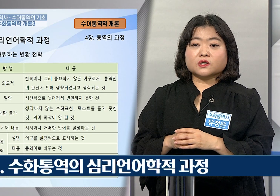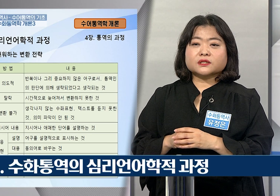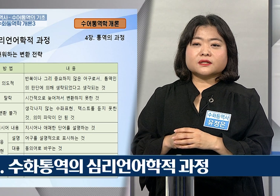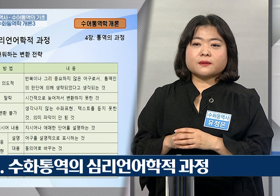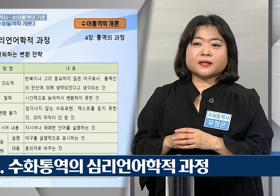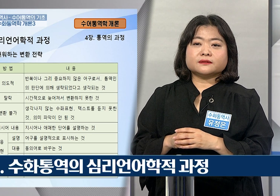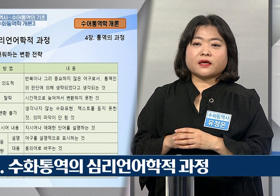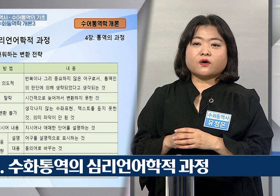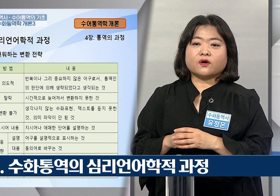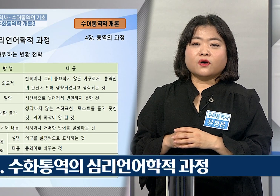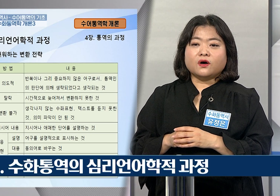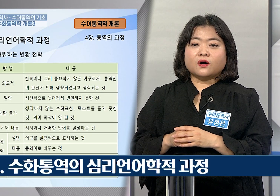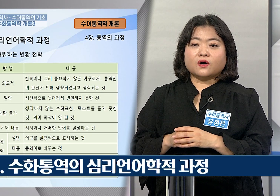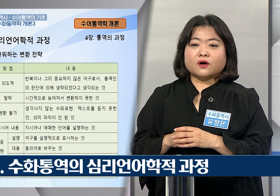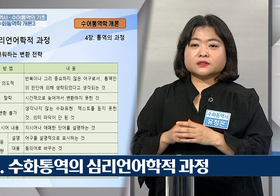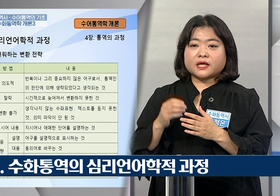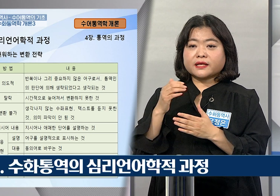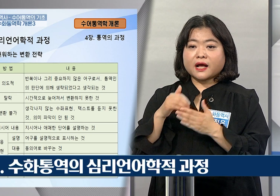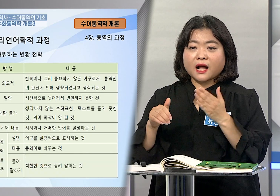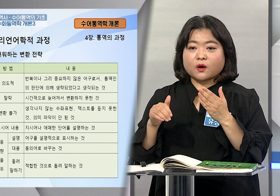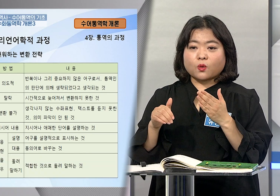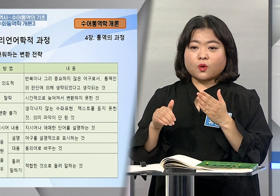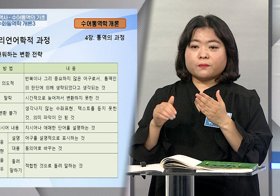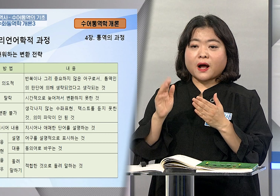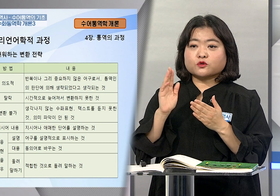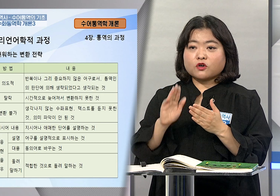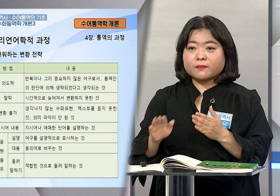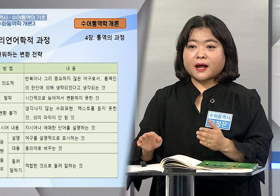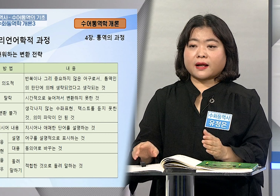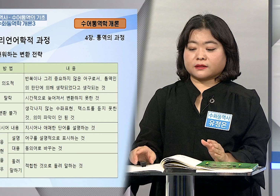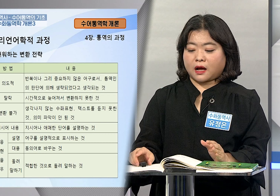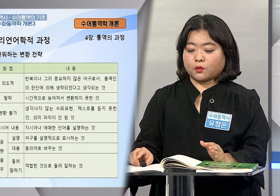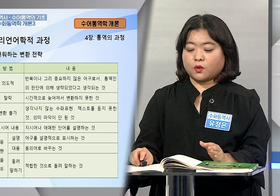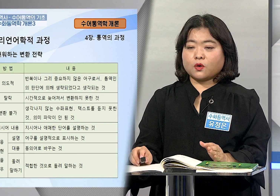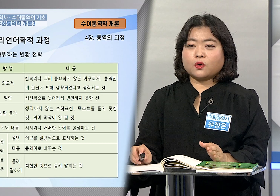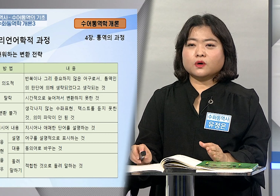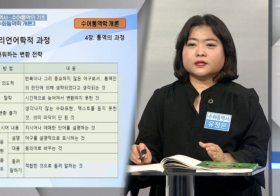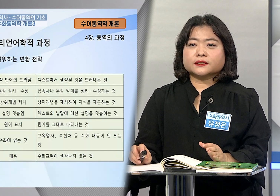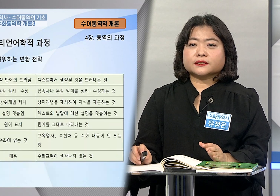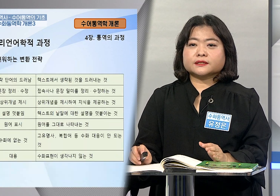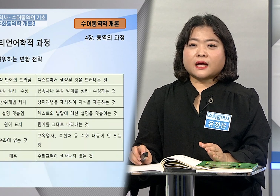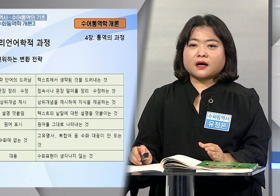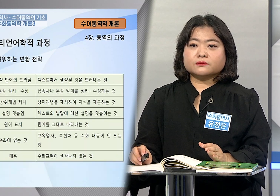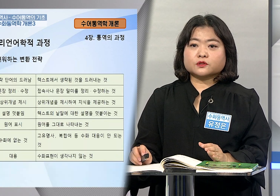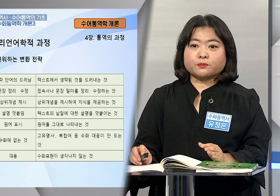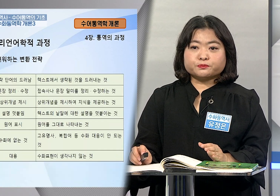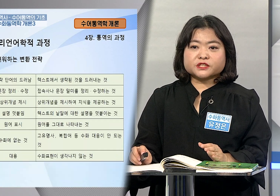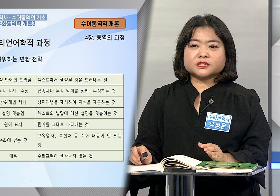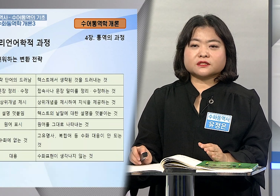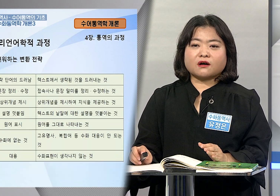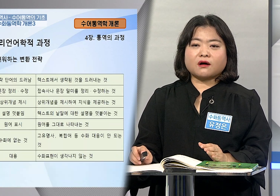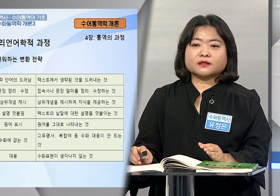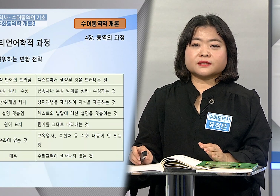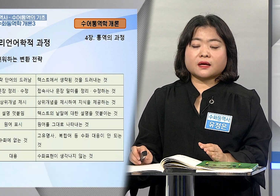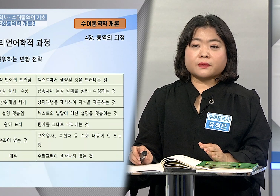정리를 해봤는데요. 생략하고 바꾸어 말하는 거하고 그다음 덧붙이는 거,